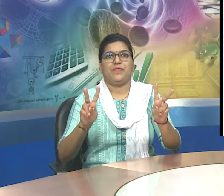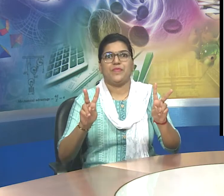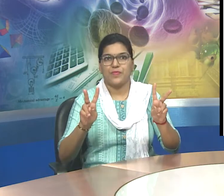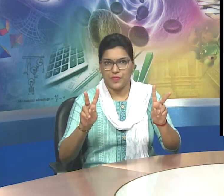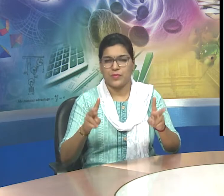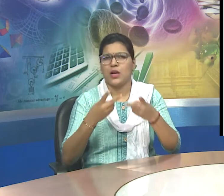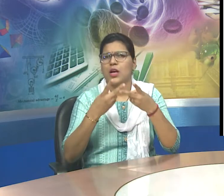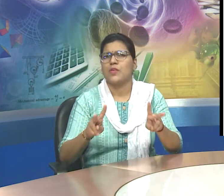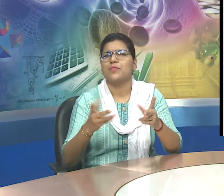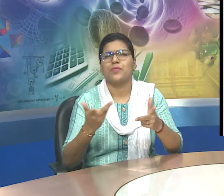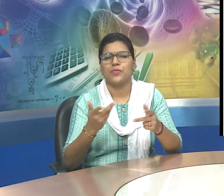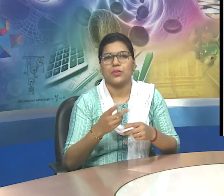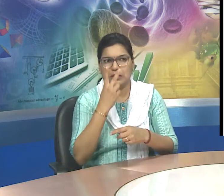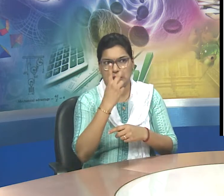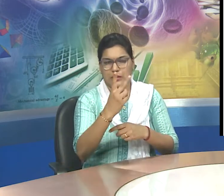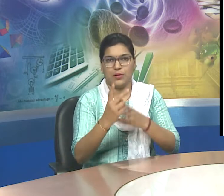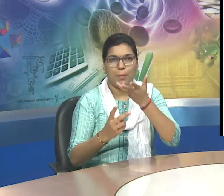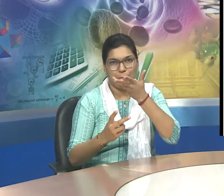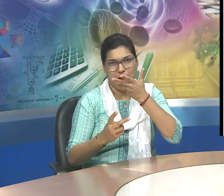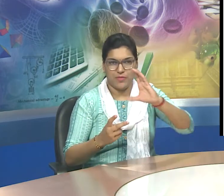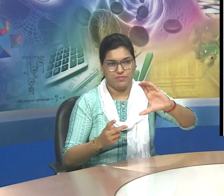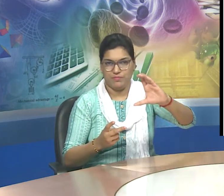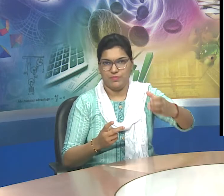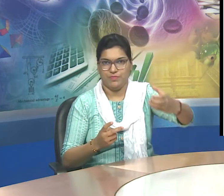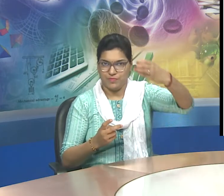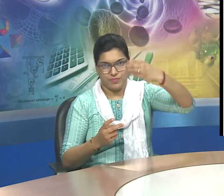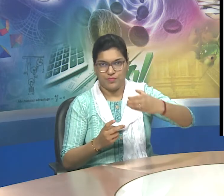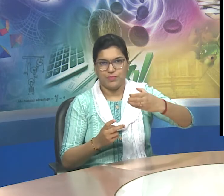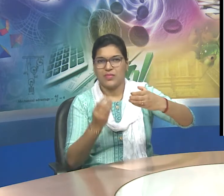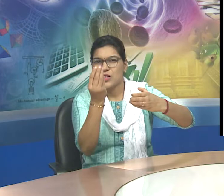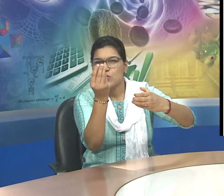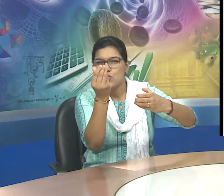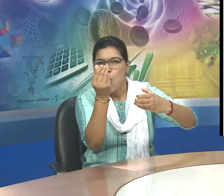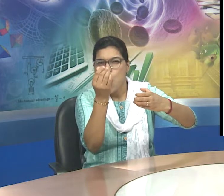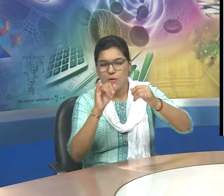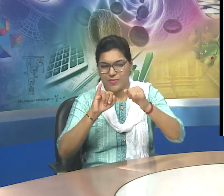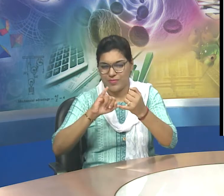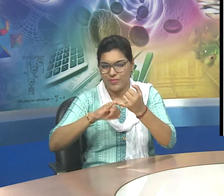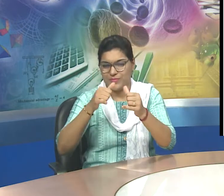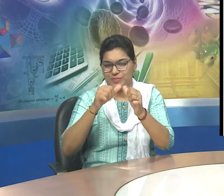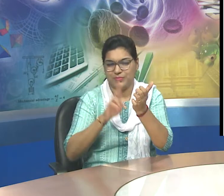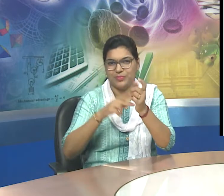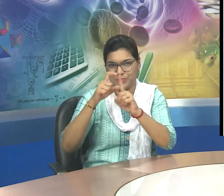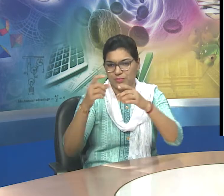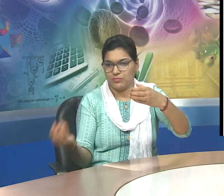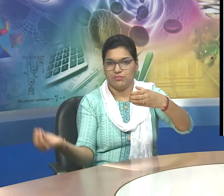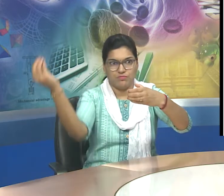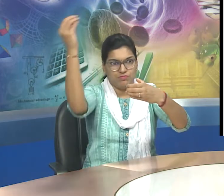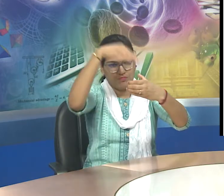हेट्रोजीनियस को समझें। हेट्रोजीनियस अर्थात जो भिन्न हो। उदाहरण के तौर पे आप एक गिलास ले लीजिए पानी